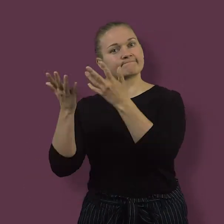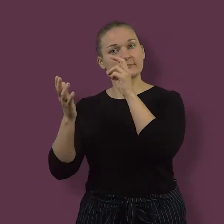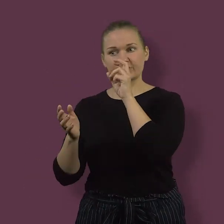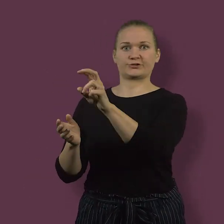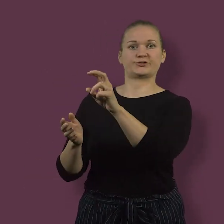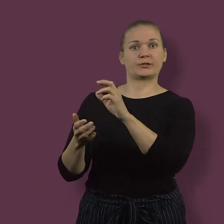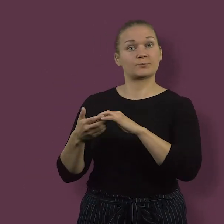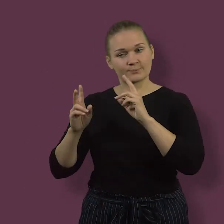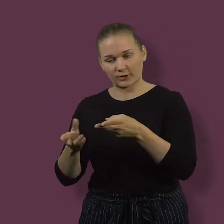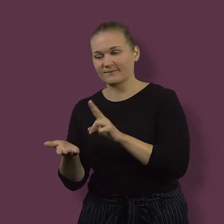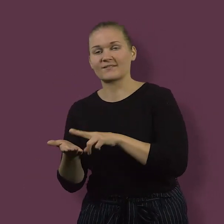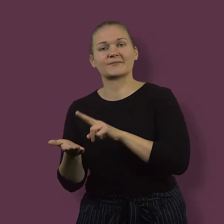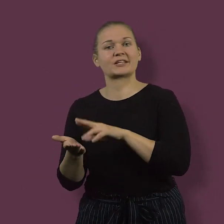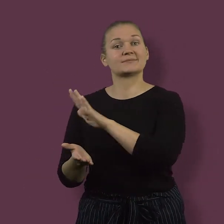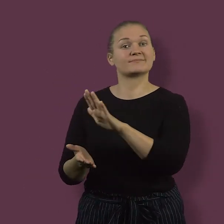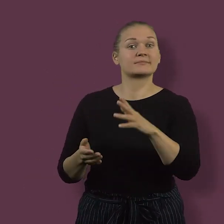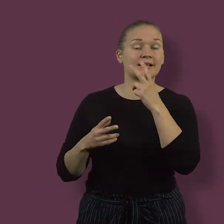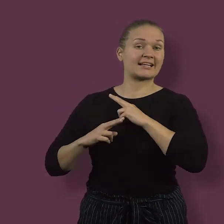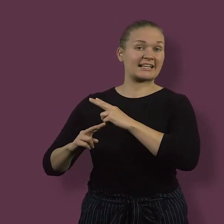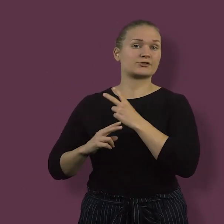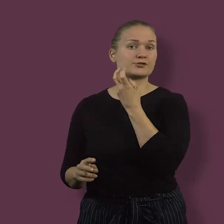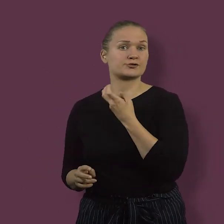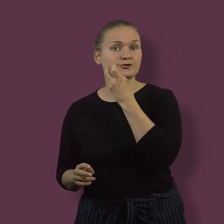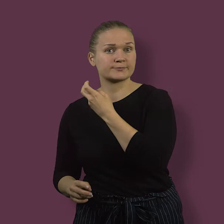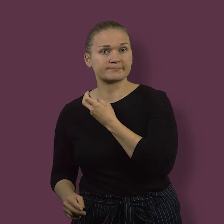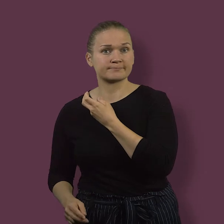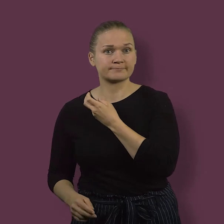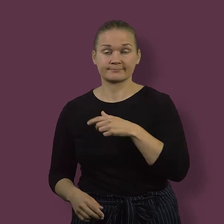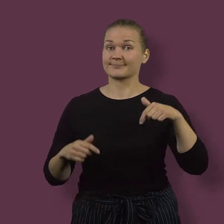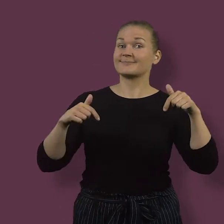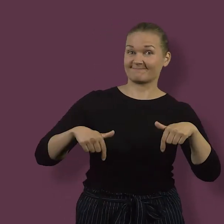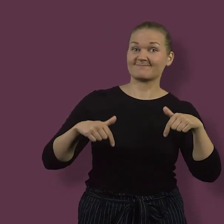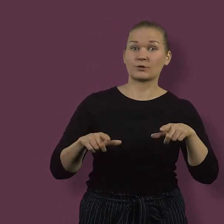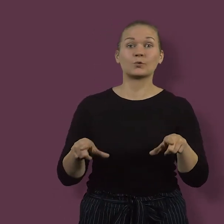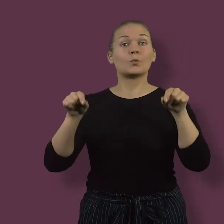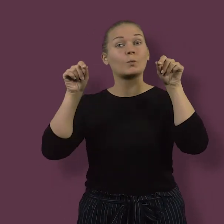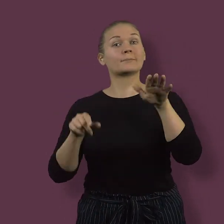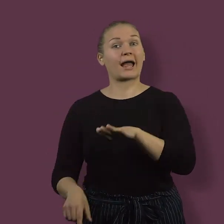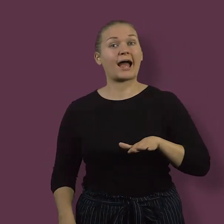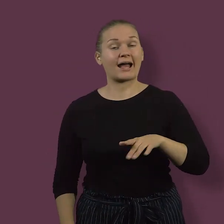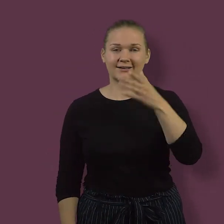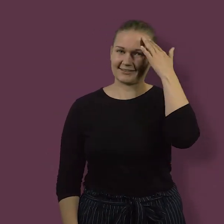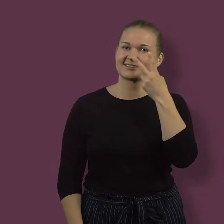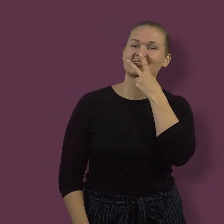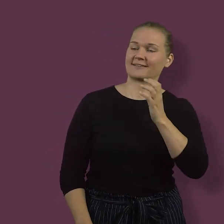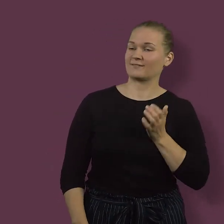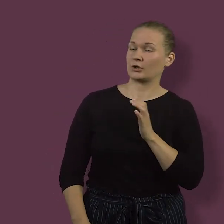betraktaren. Här i Slottsparken har du möjlighet att bokstavligt kika in i deras värld. Idun Baltzersen arbetar